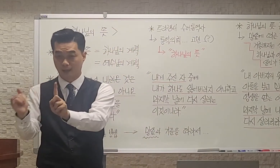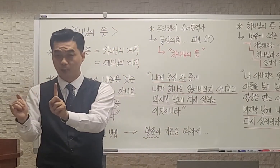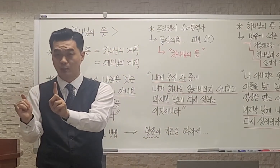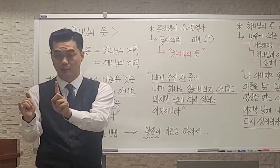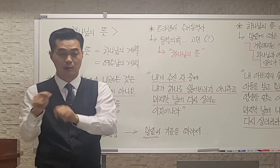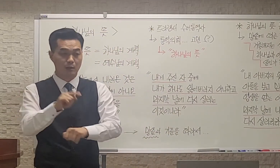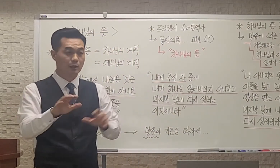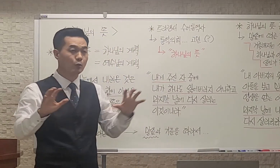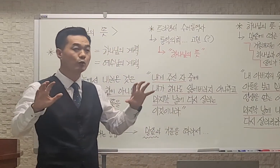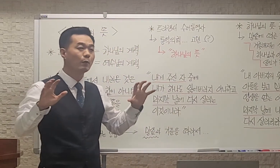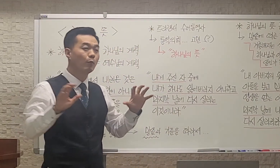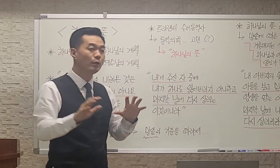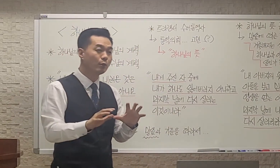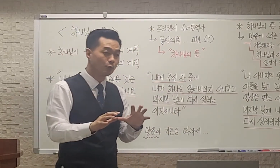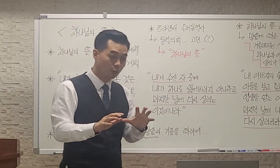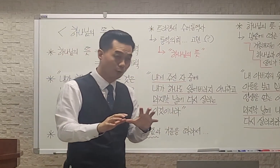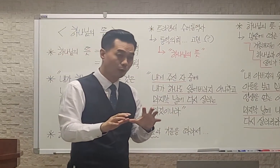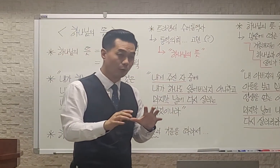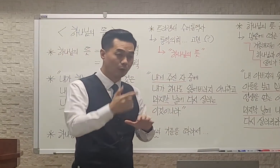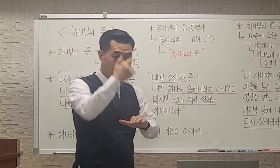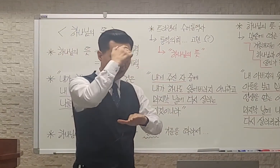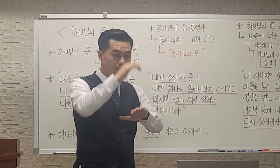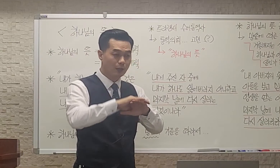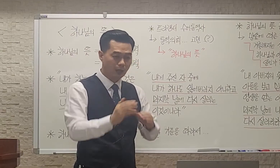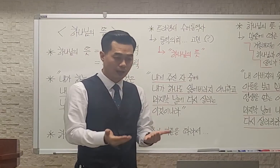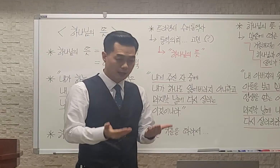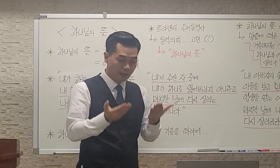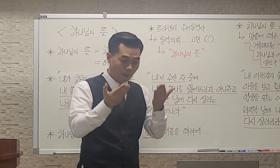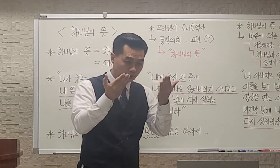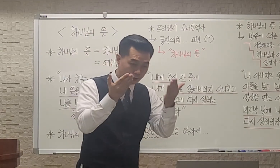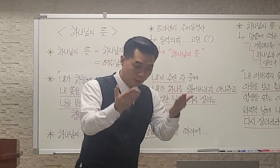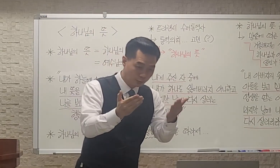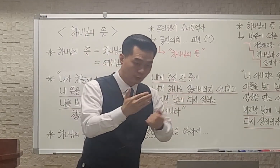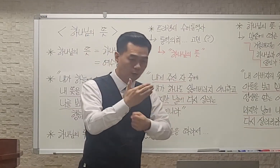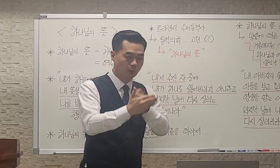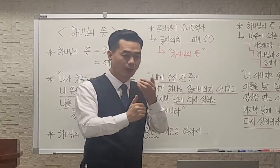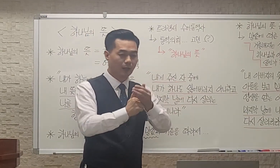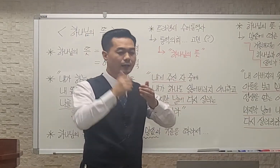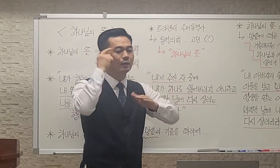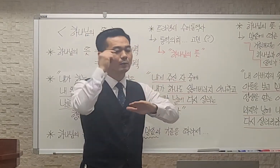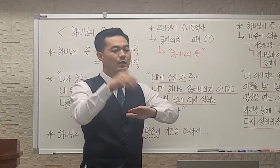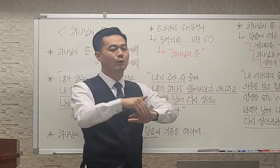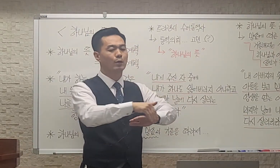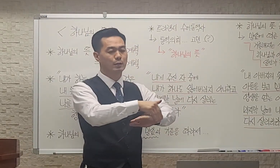사람이 이곳에 모인 것도 함께 예배드리는 것도 하나님의 계획이에요.